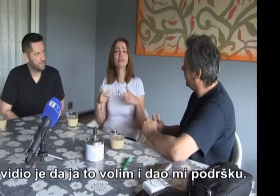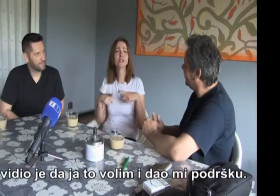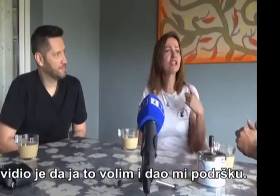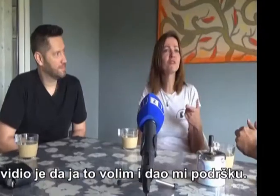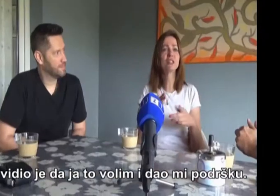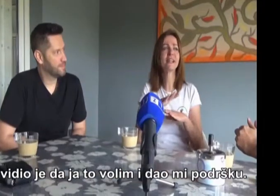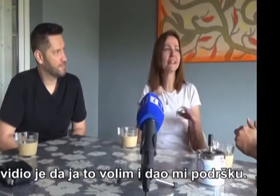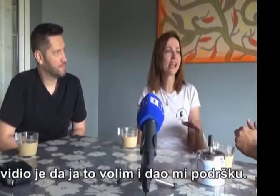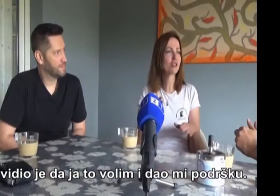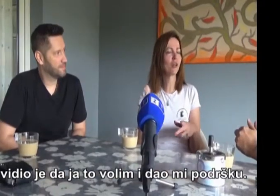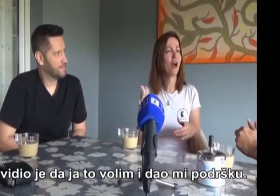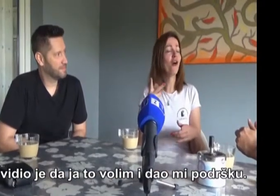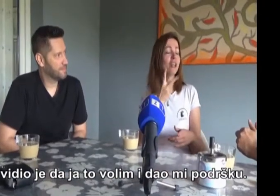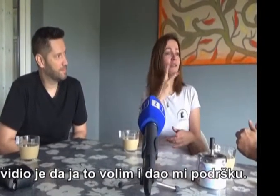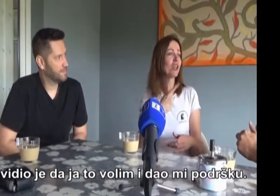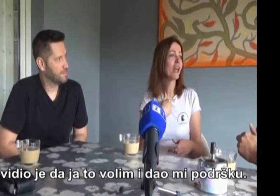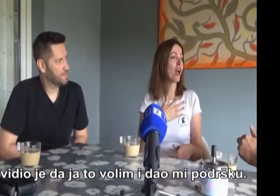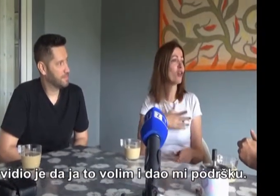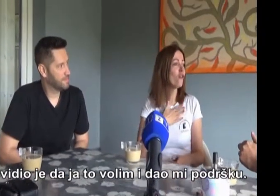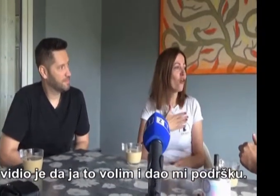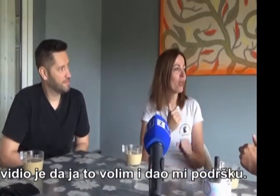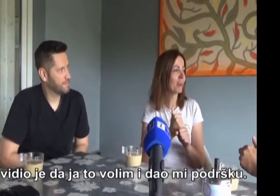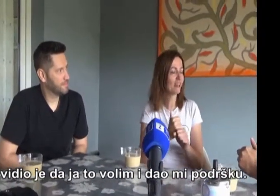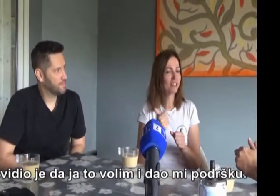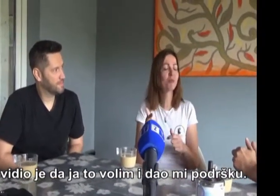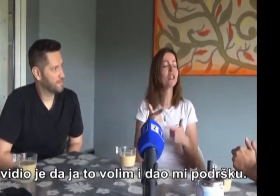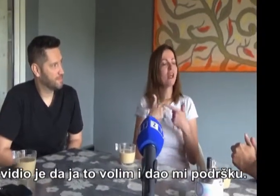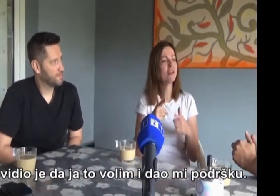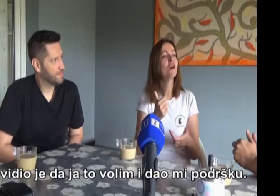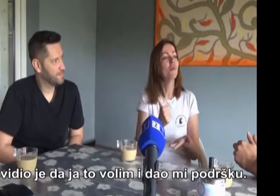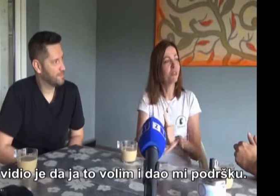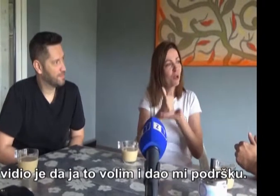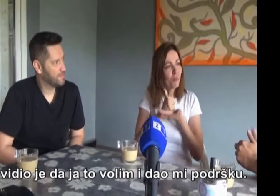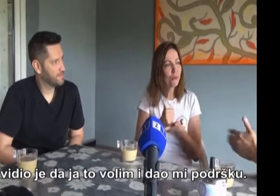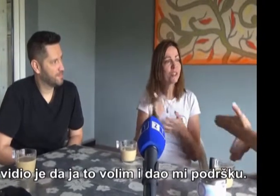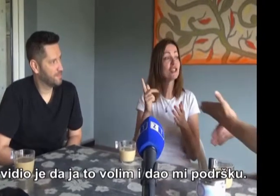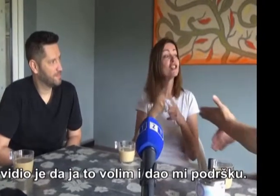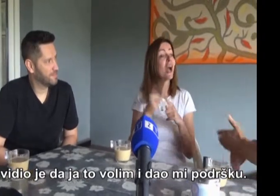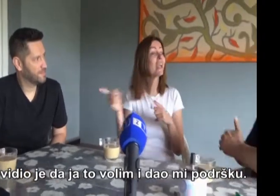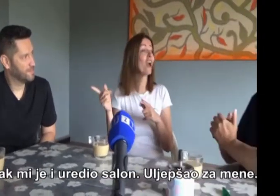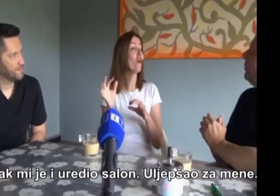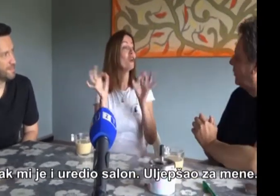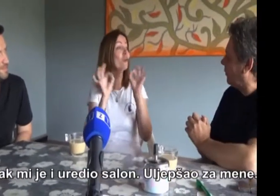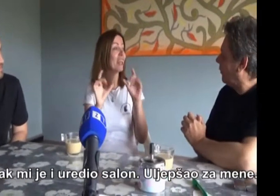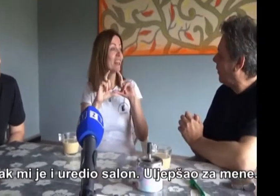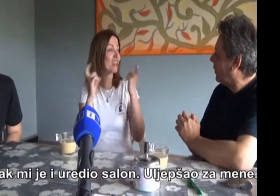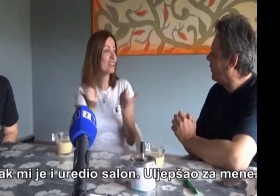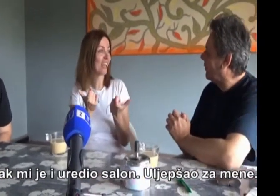za život, za djecu. On je pitao da ja to volim raditi, pa da mi je potrebu, čak je on uredio